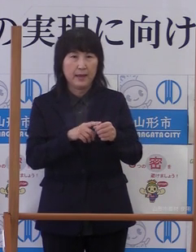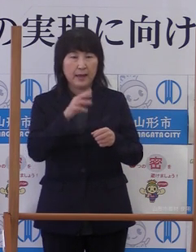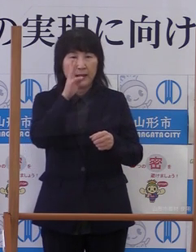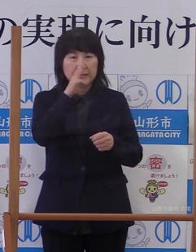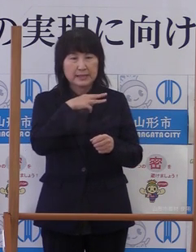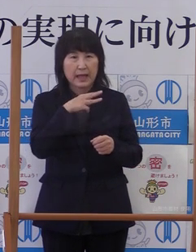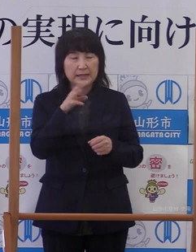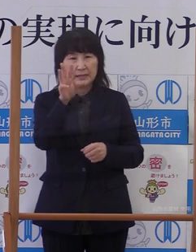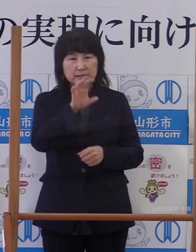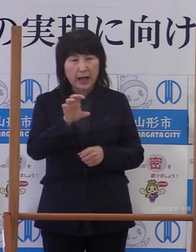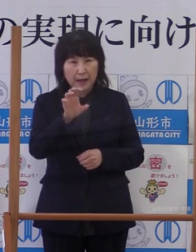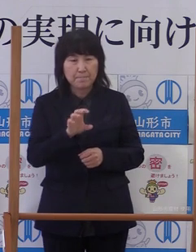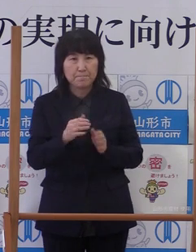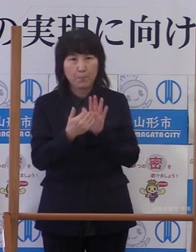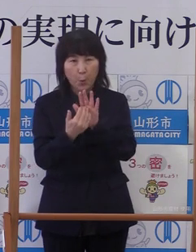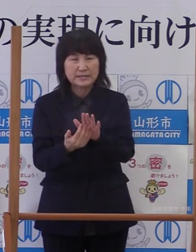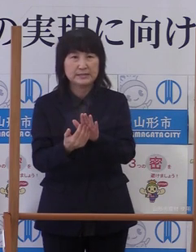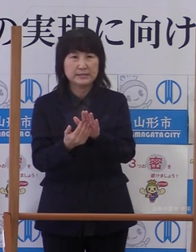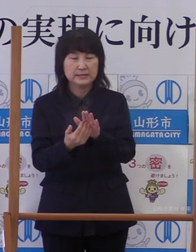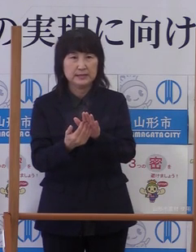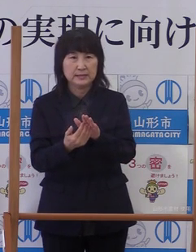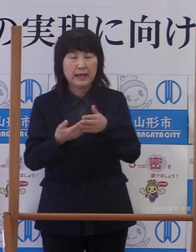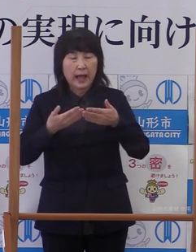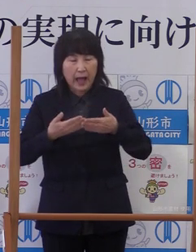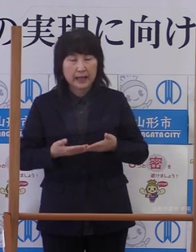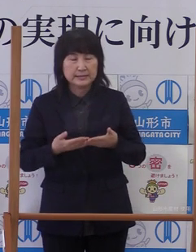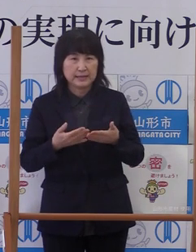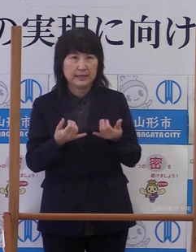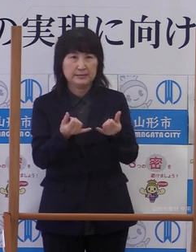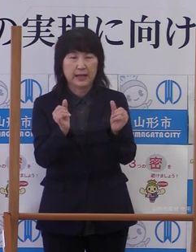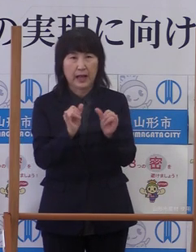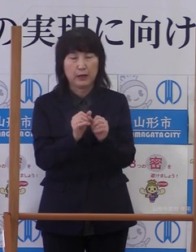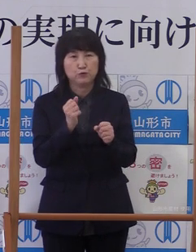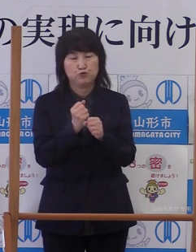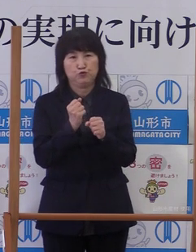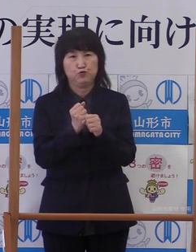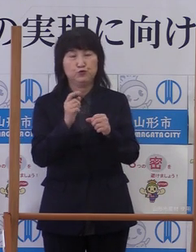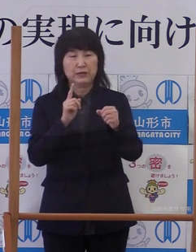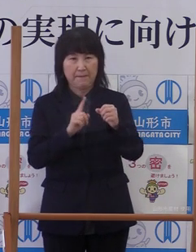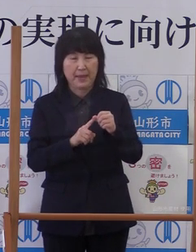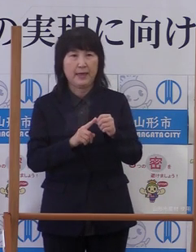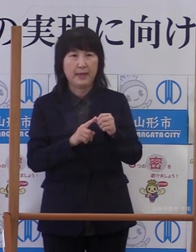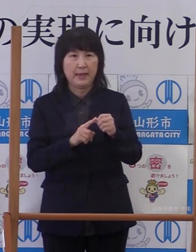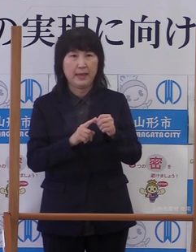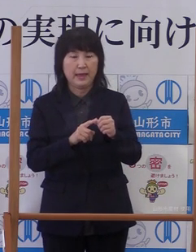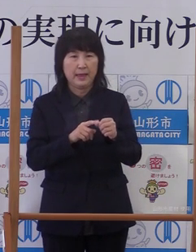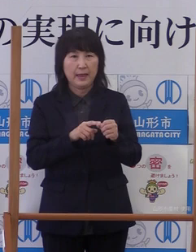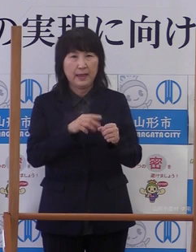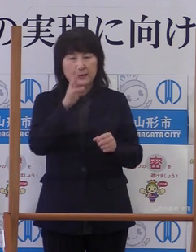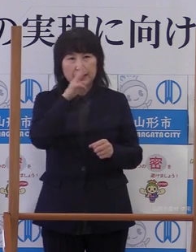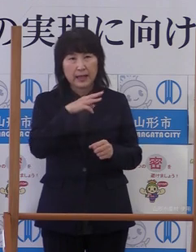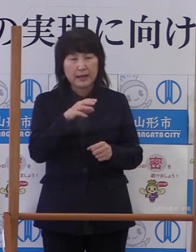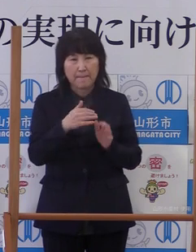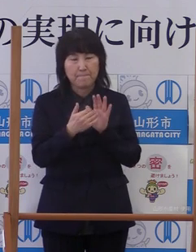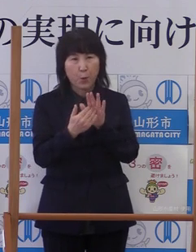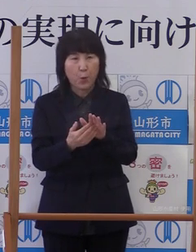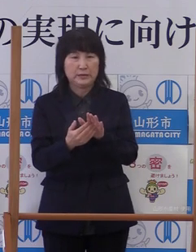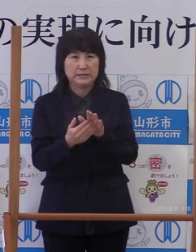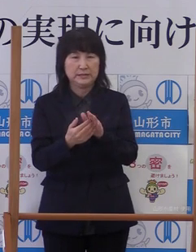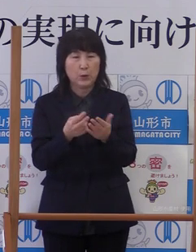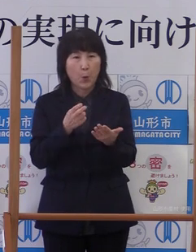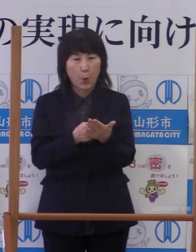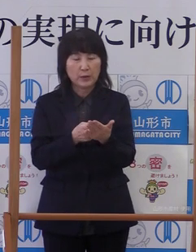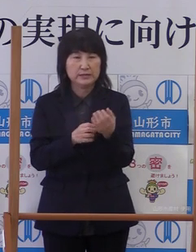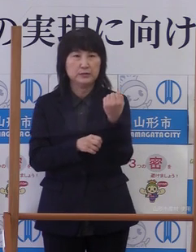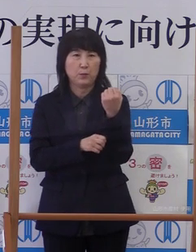再犯防止を図ることにより、安全安心な地域共生社会を築くため、再犯の防止等の推進に関する法律に基